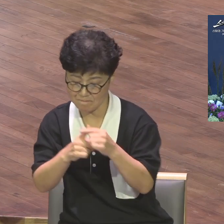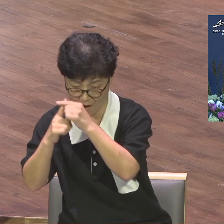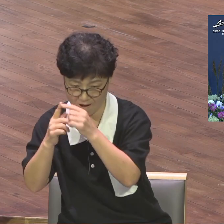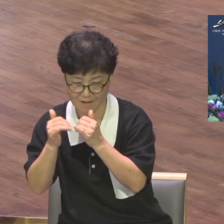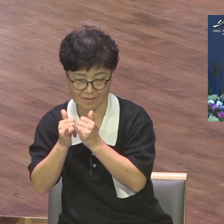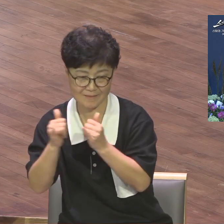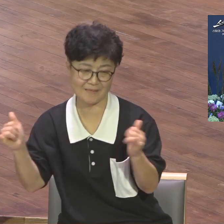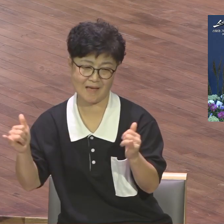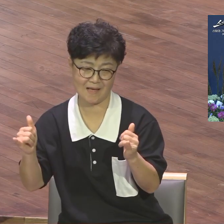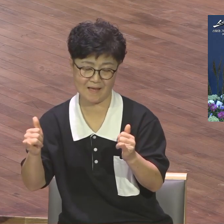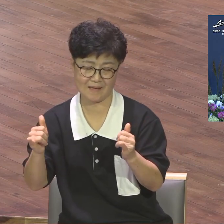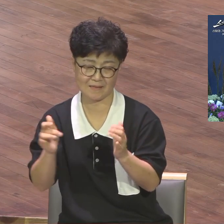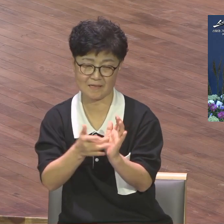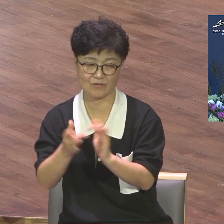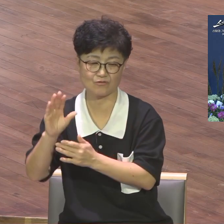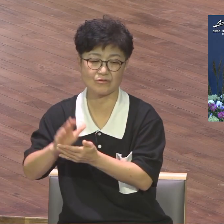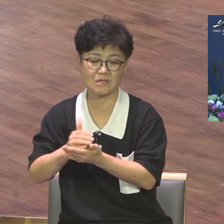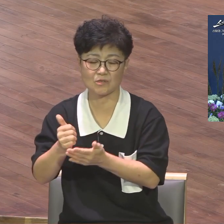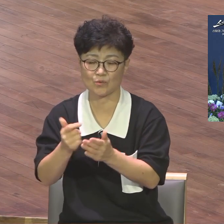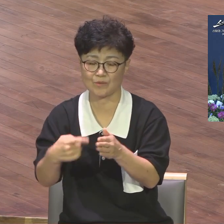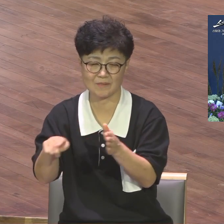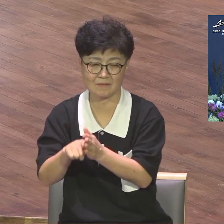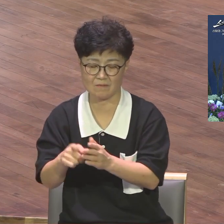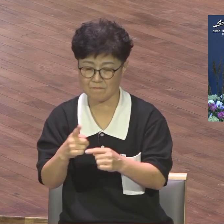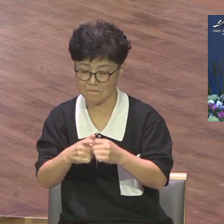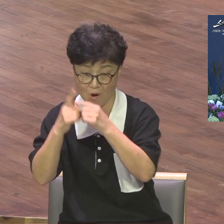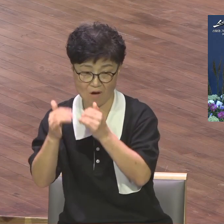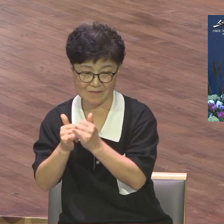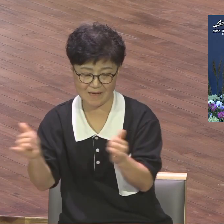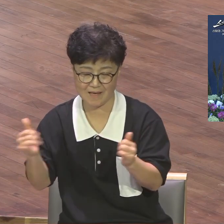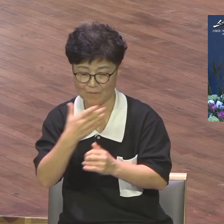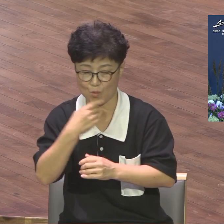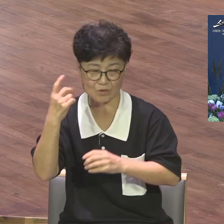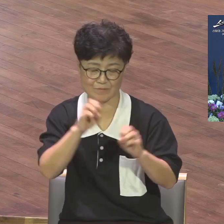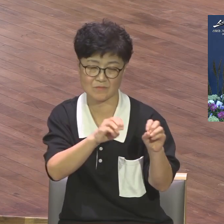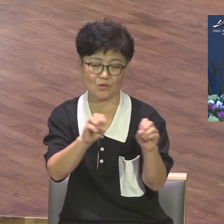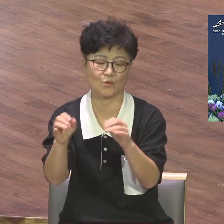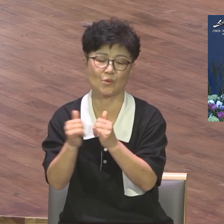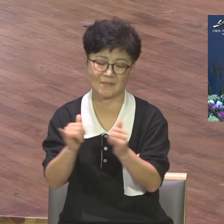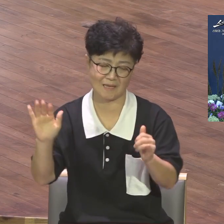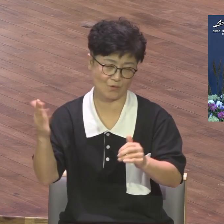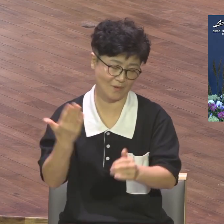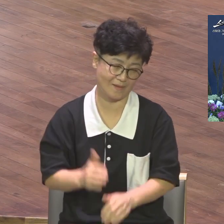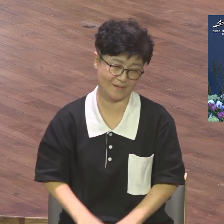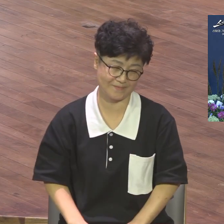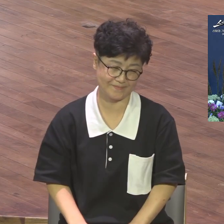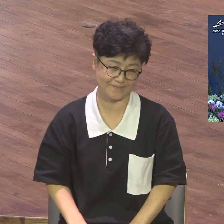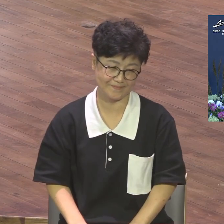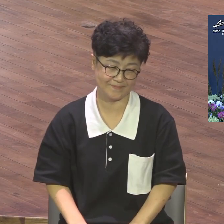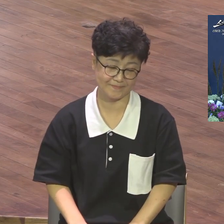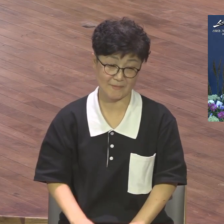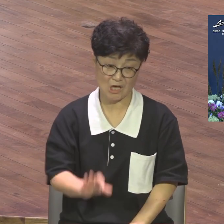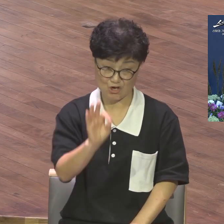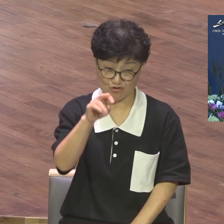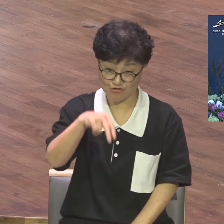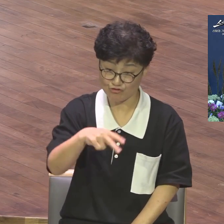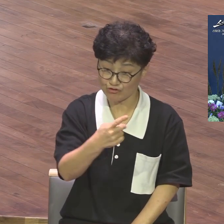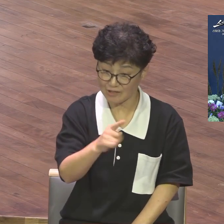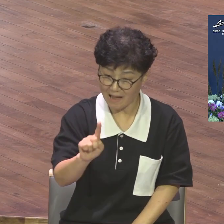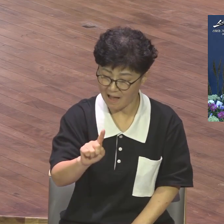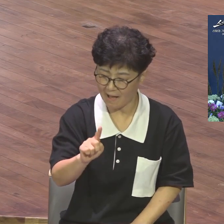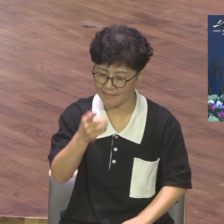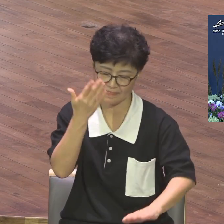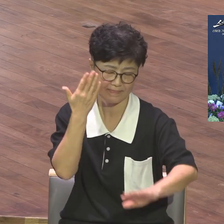마감했고 그는 복음 전도자로 살다 간 것입니다. 가룟유다와 함께 배신자라는 공통점으로 분명히 출발을 같이